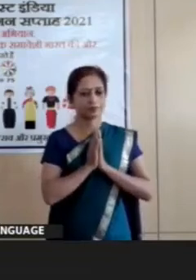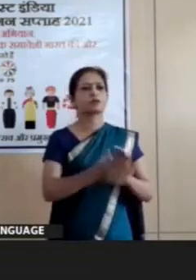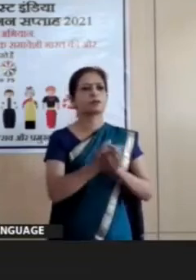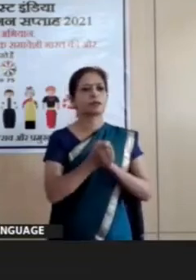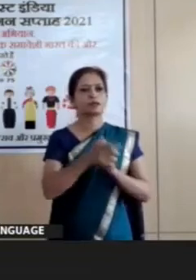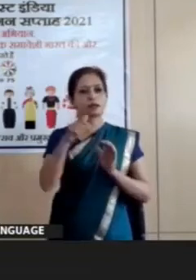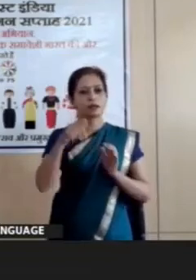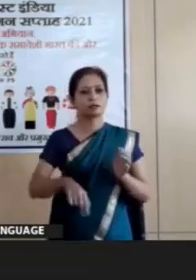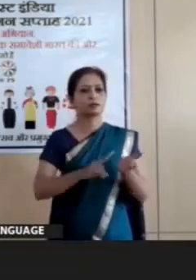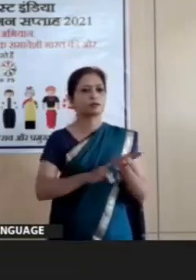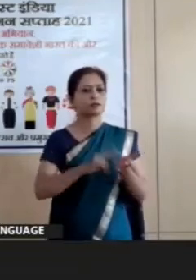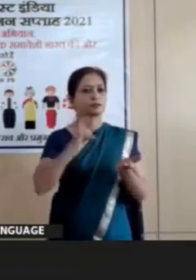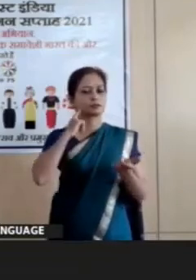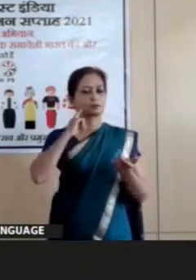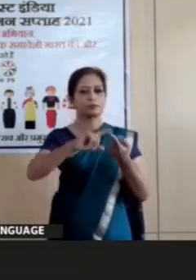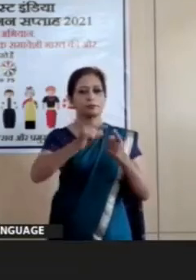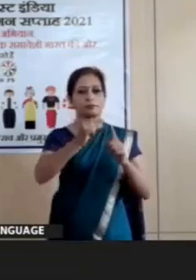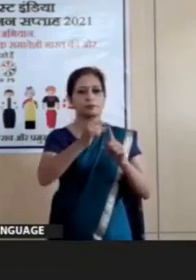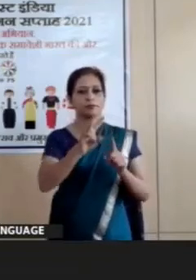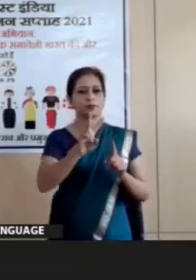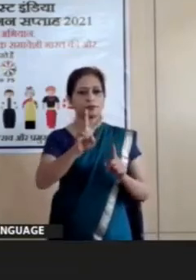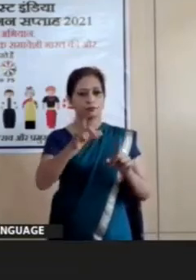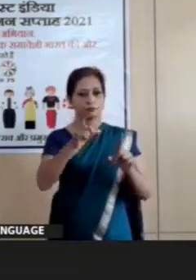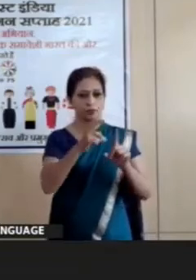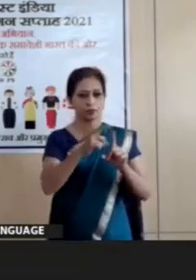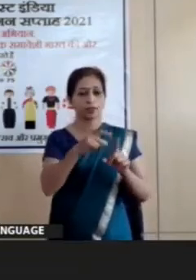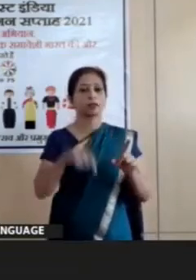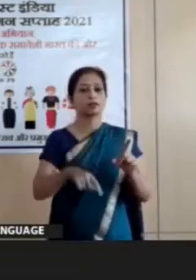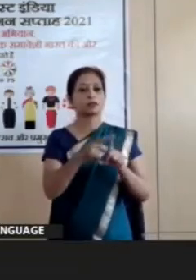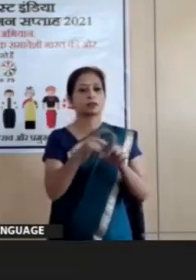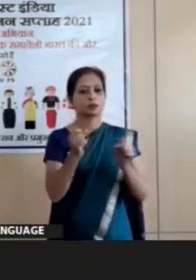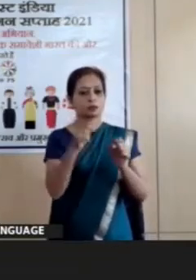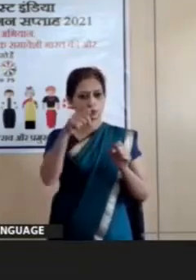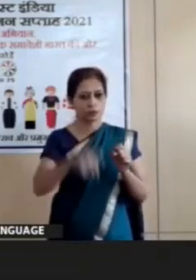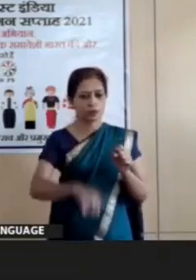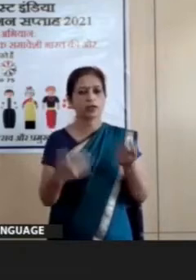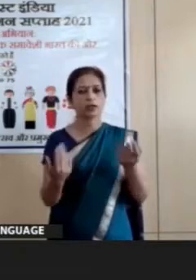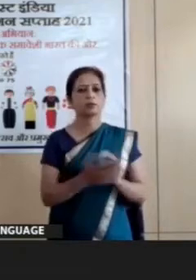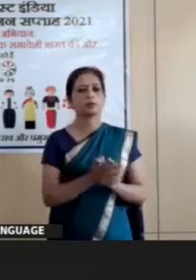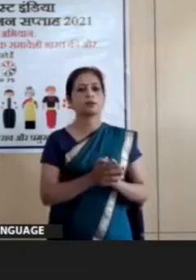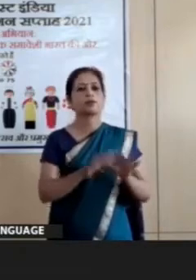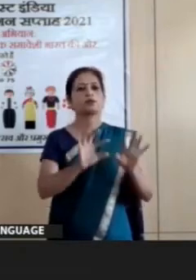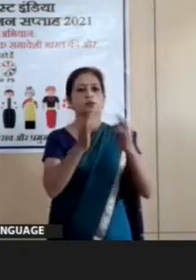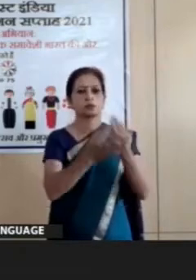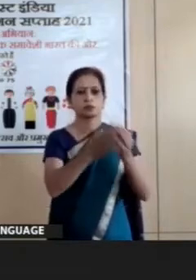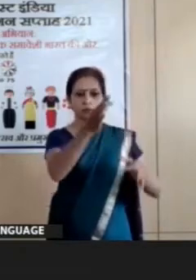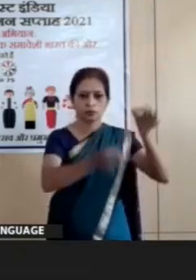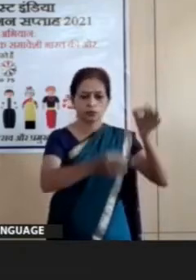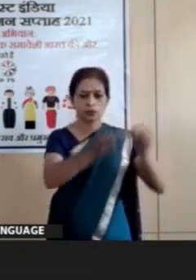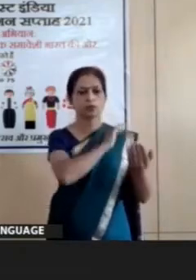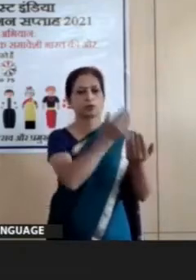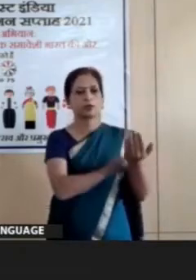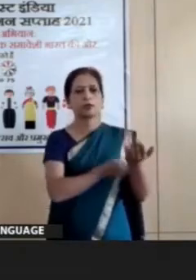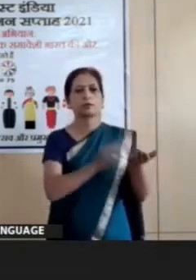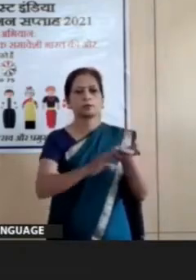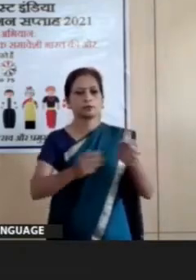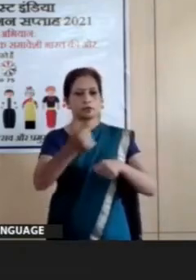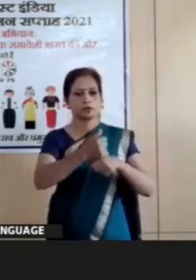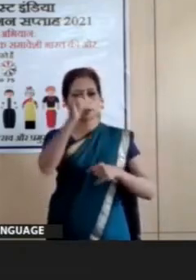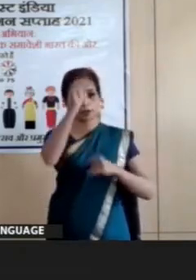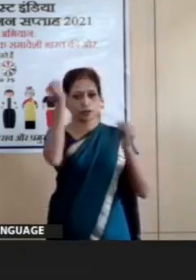नमस्कार। राष्ट्रीय दृष्टि दिव्यांगजन सशक्तिकरण संस्थान देहरादून, सामाजिक न्याय और अधिकारिता मंत्रालय,